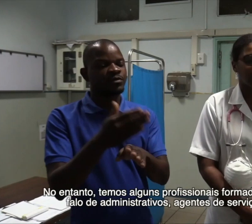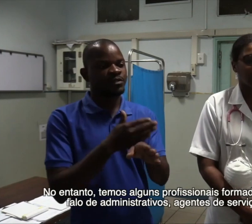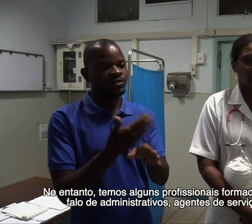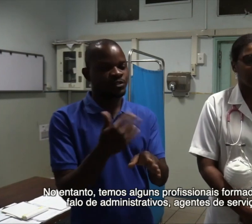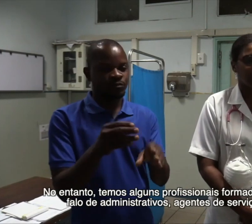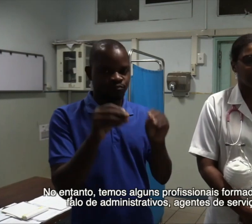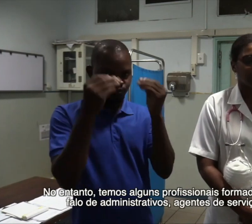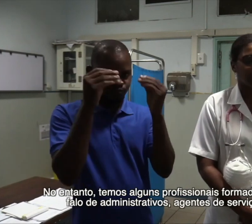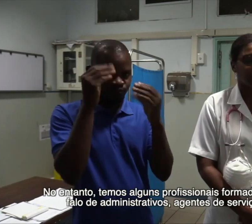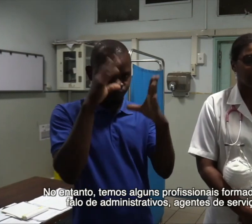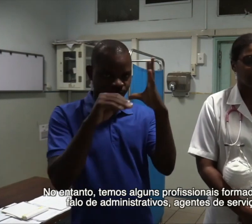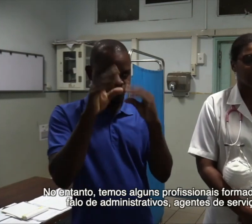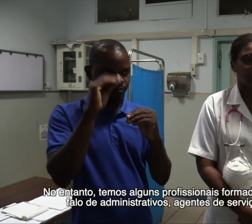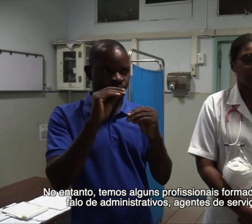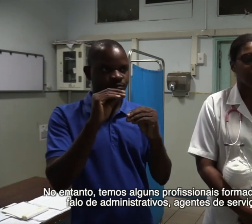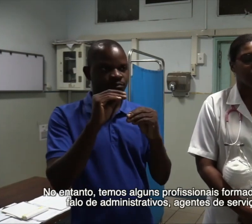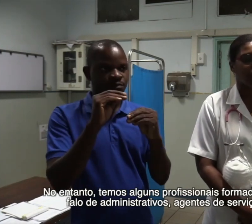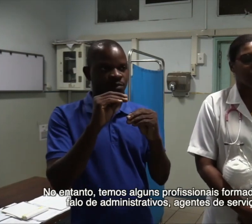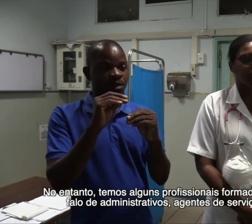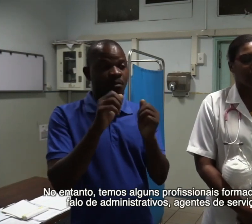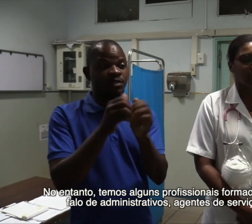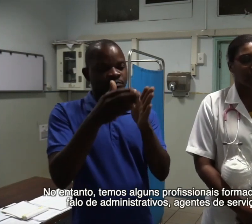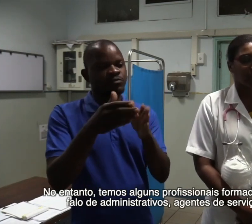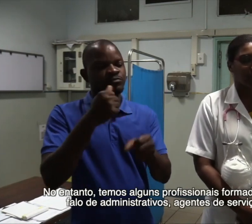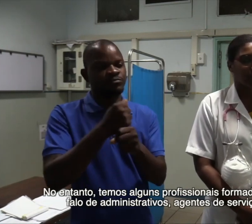nesta instituição.